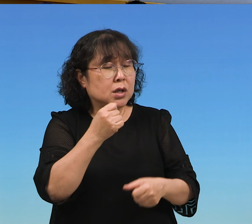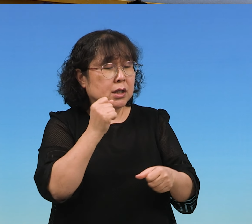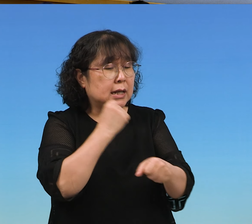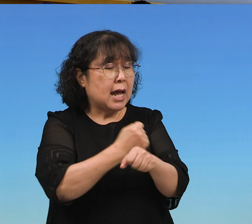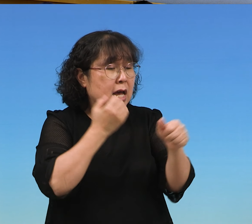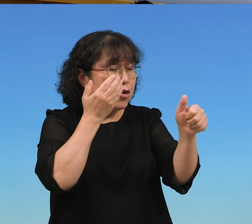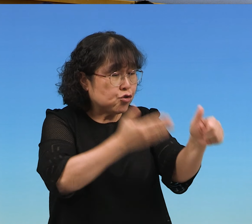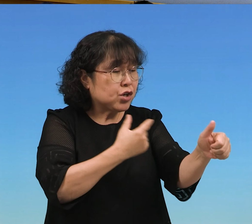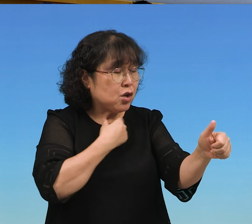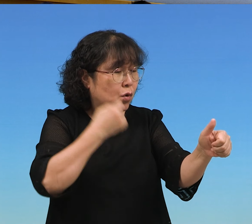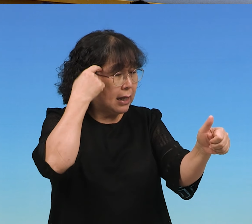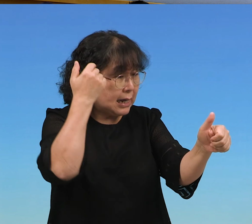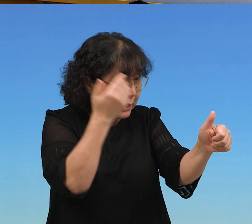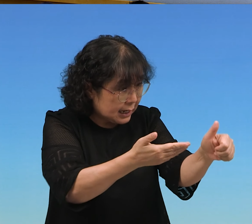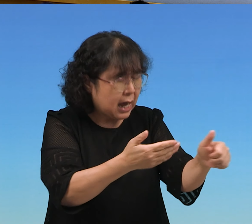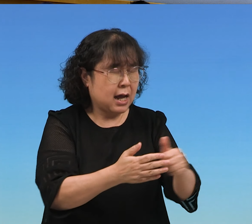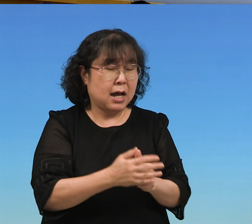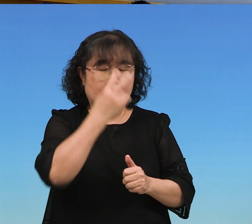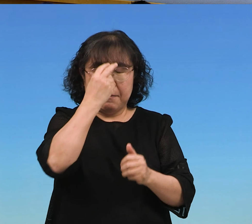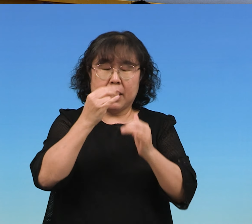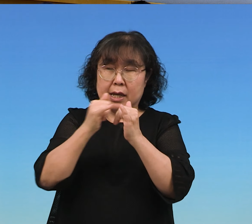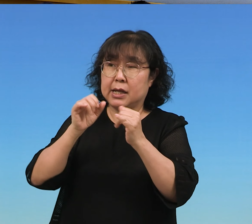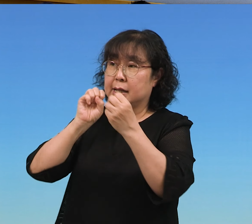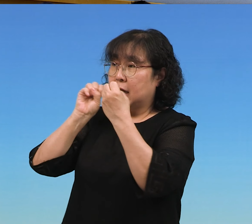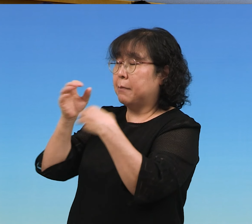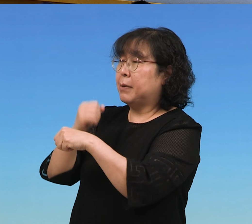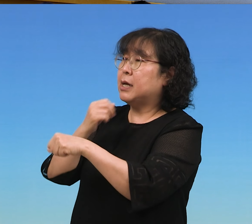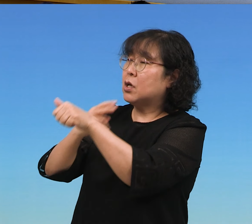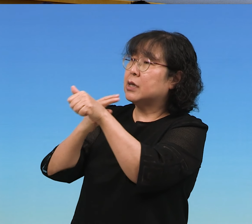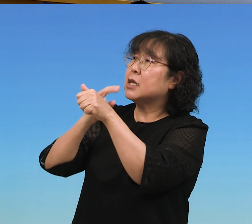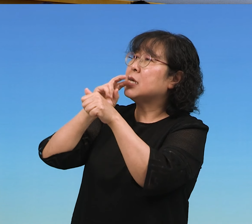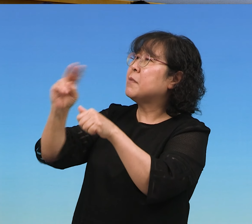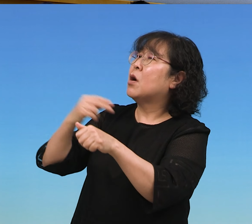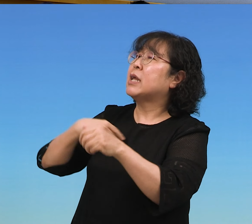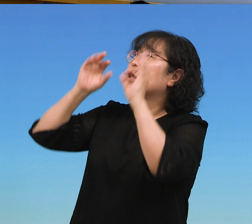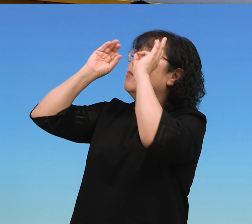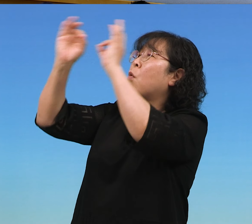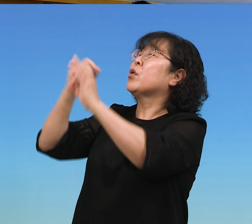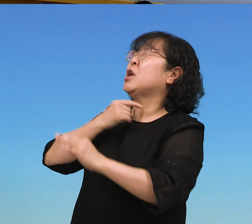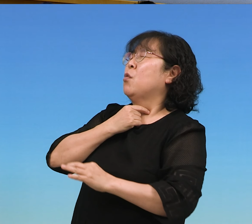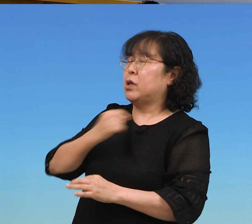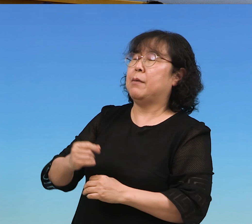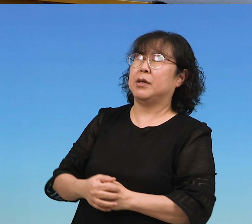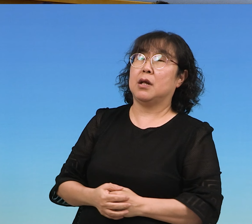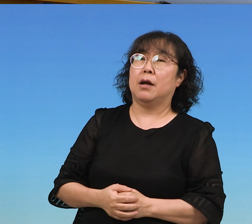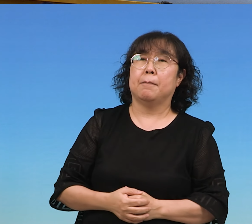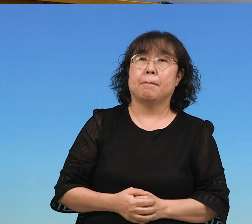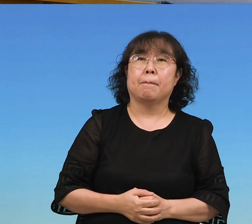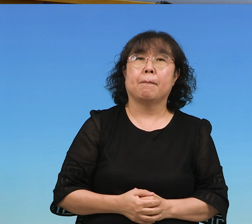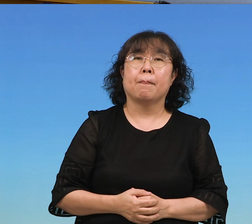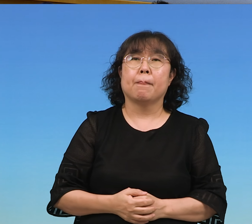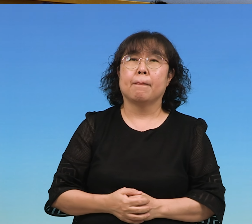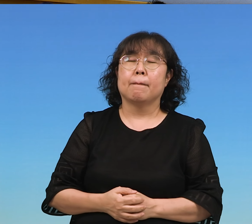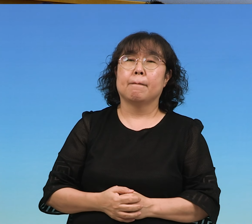이르시되 내가 무엇을 하여 주기를 원하느냐? 맹인이 이르되 선생님이여 보기를